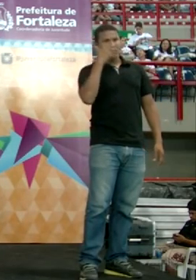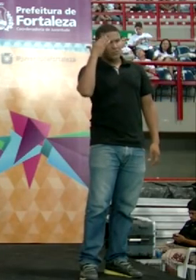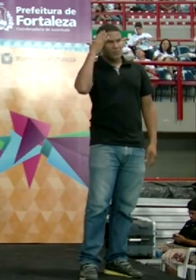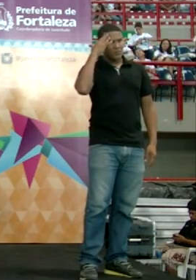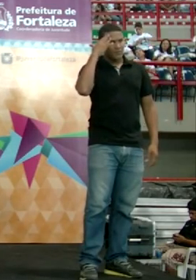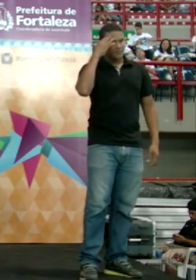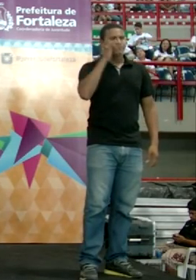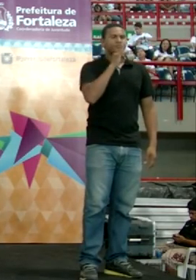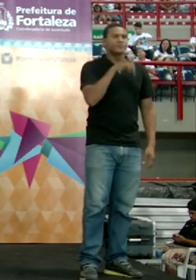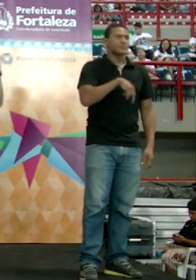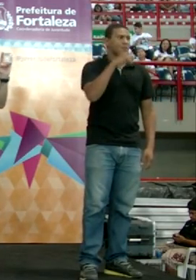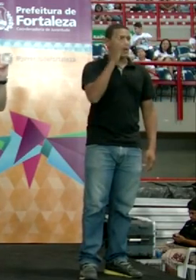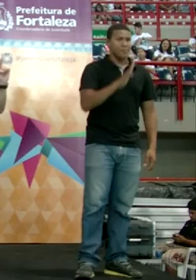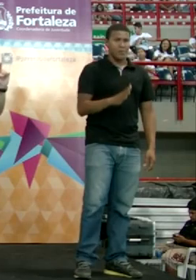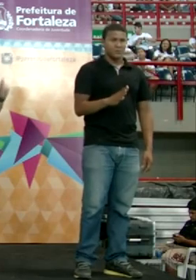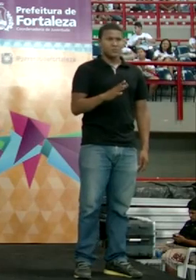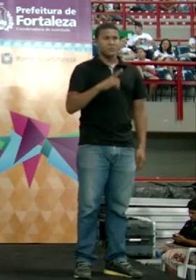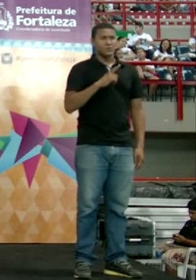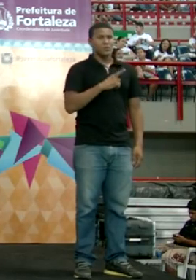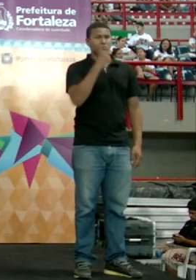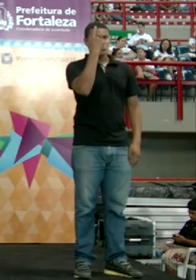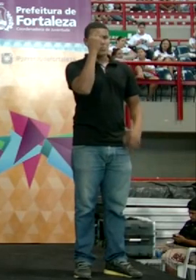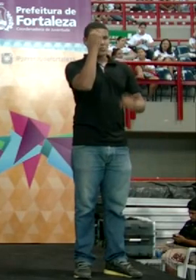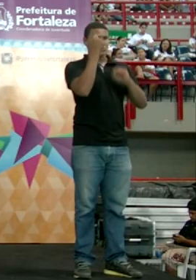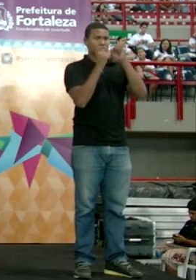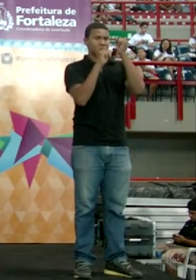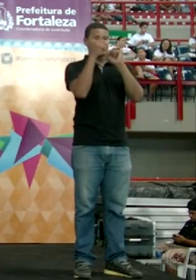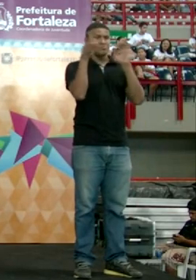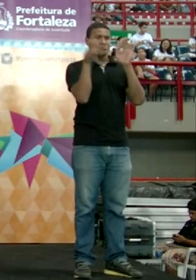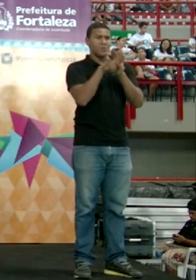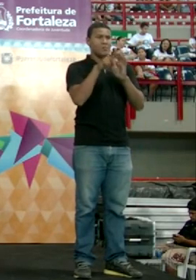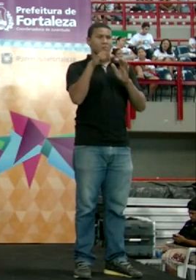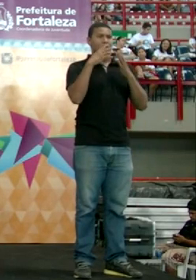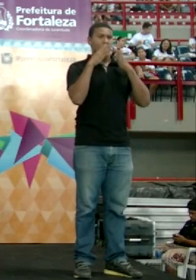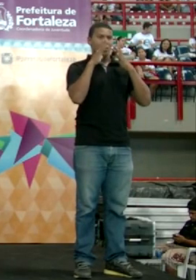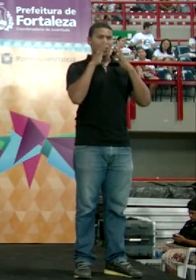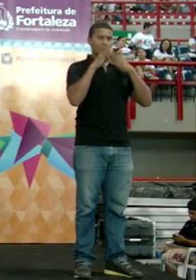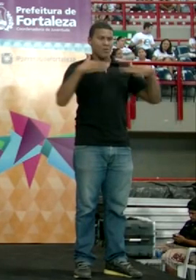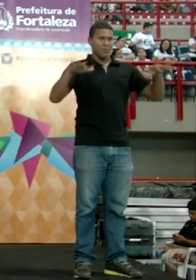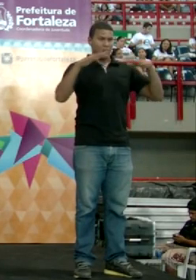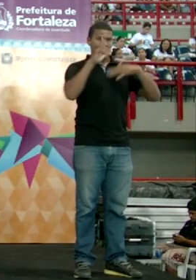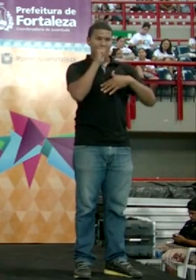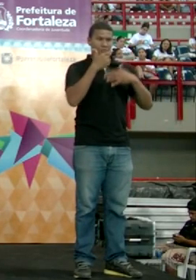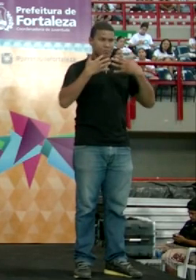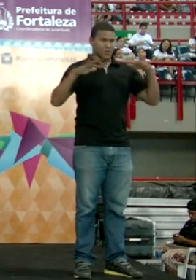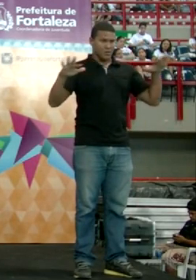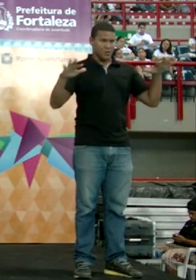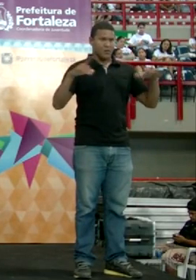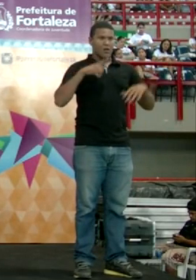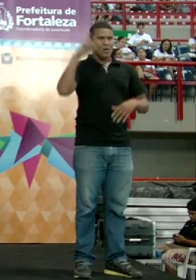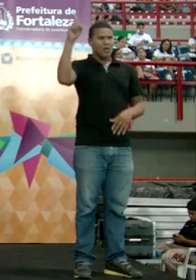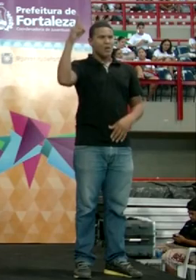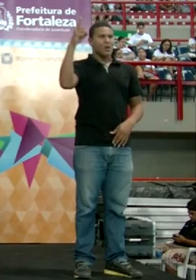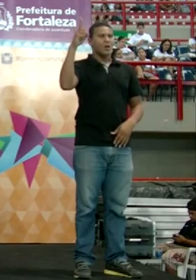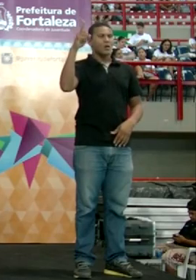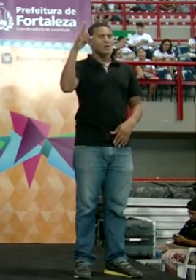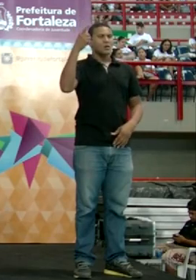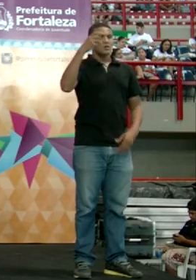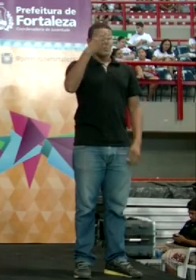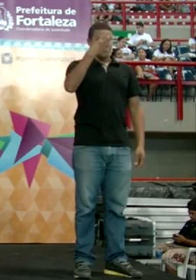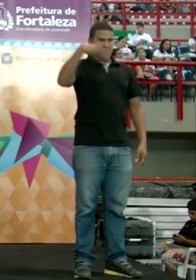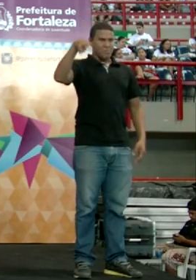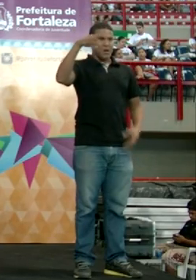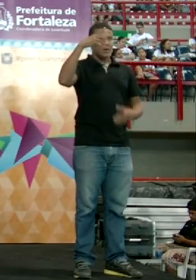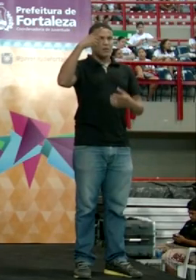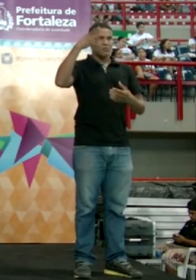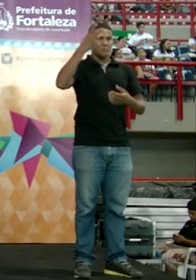Aqui no Brasil, existe uma usina de energia das marés, na cidade de São Luís, no Maranhão, a capital do Maranhão. Porque